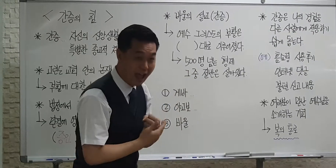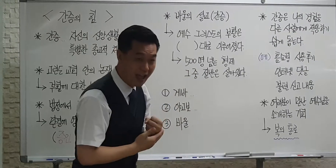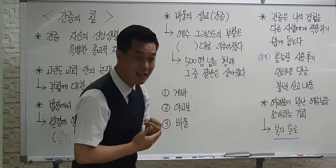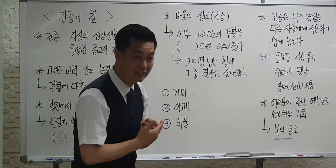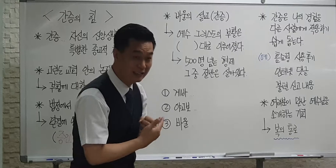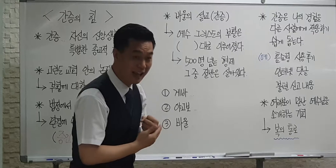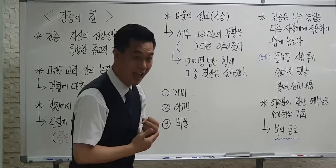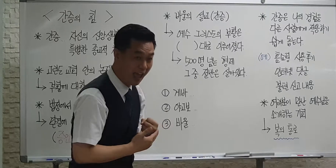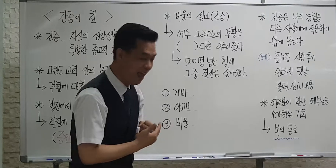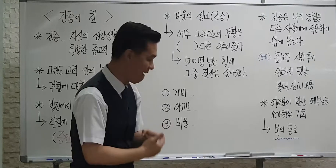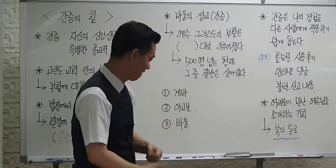은혜